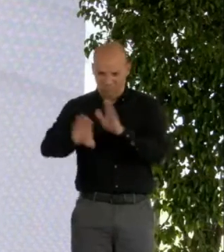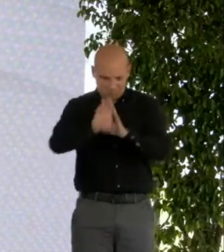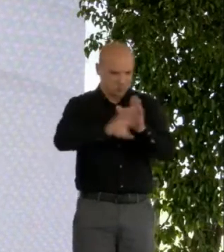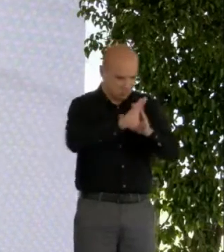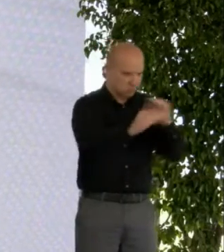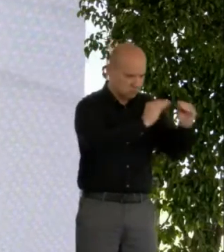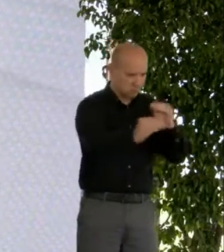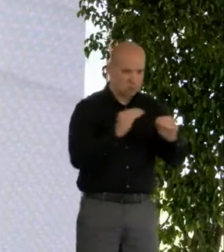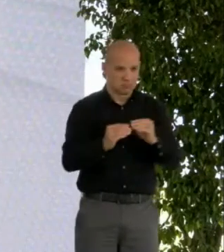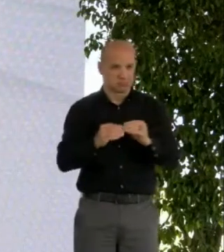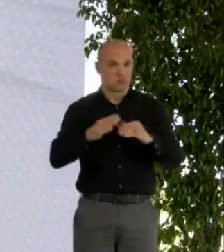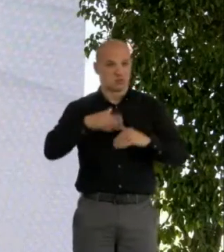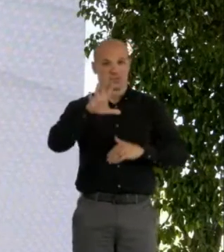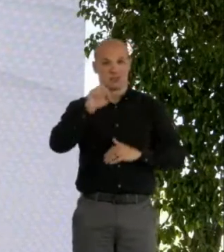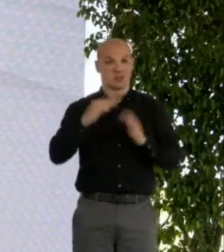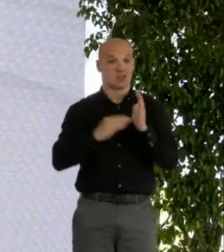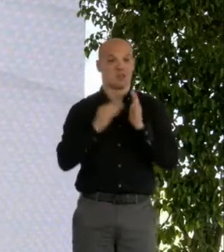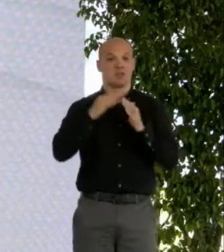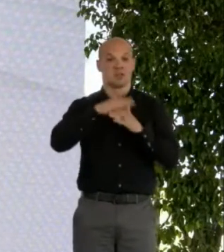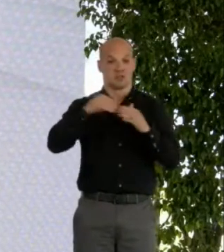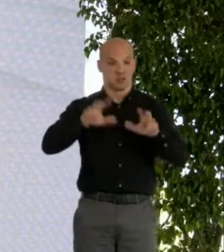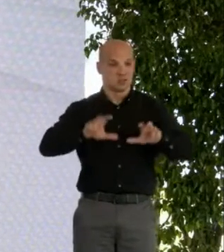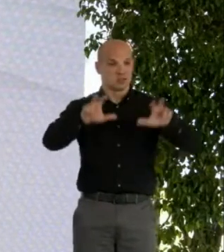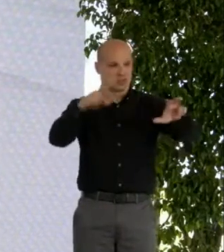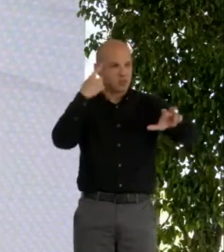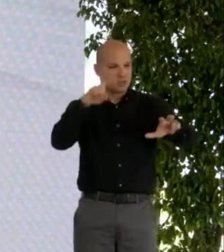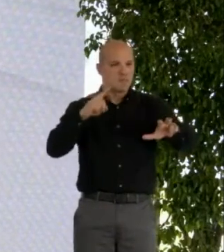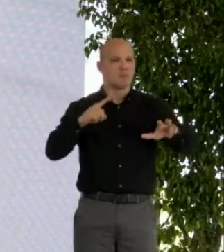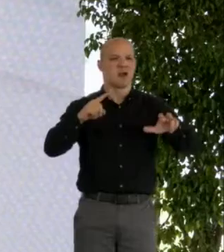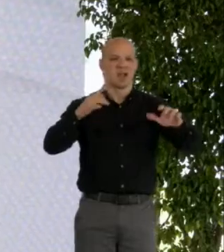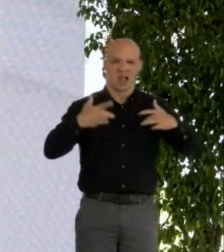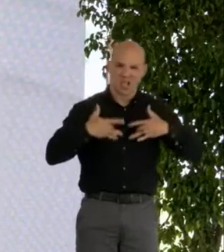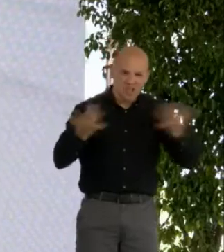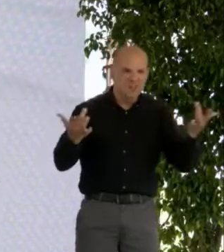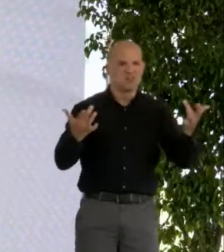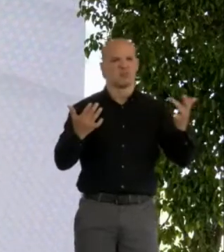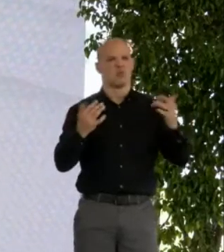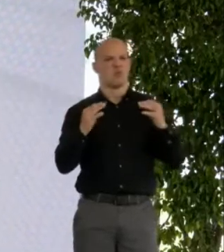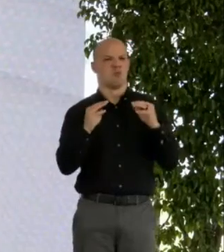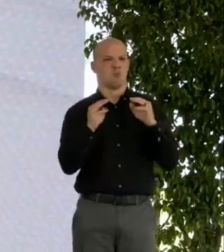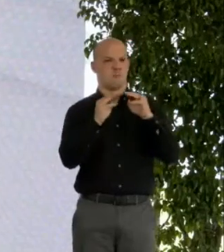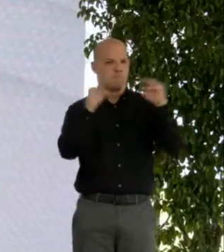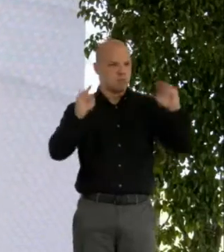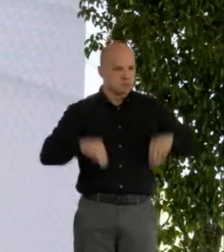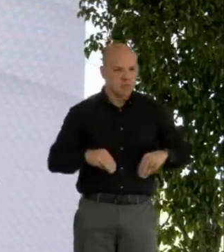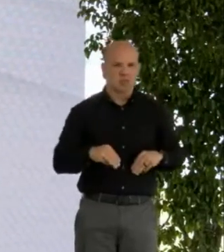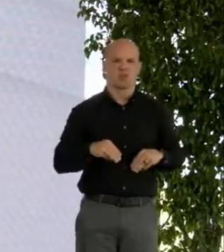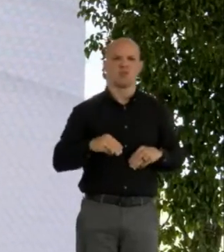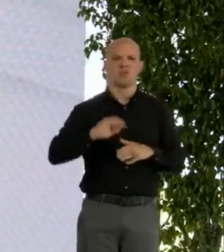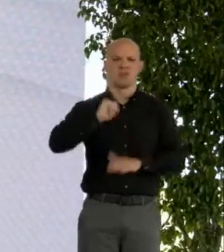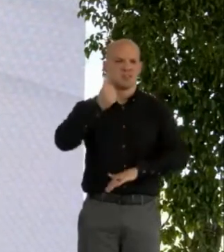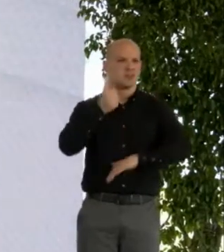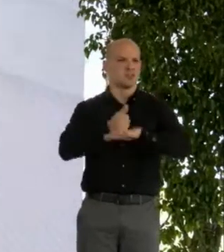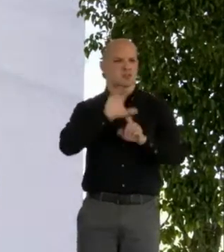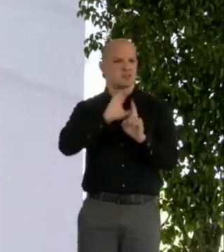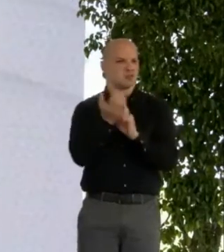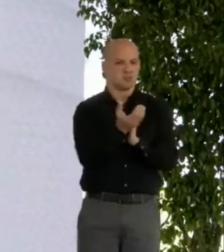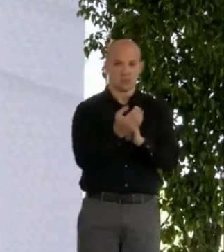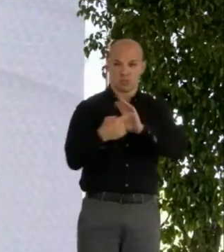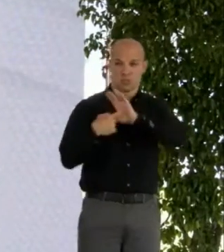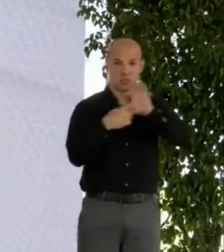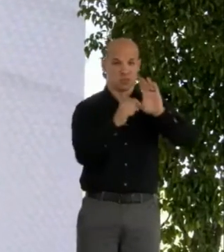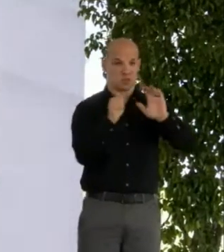sobre 50 millones de dólares para eventos, museos y establecimientos culturales que le demuestran a todos